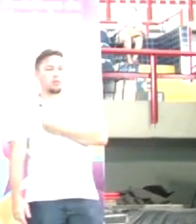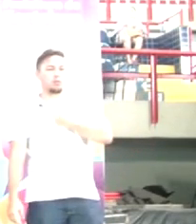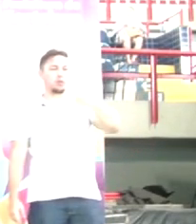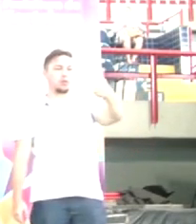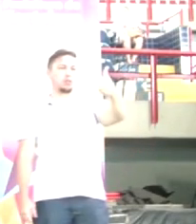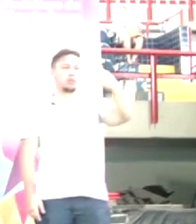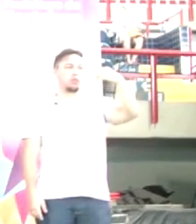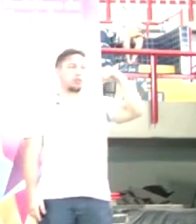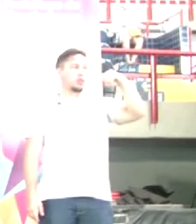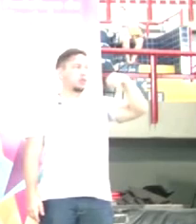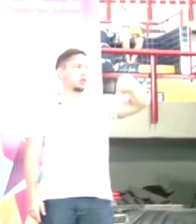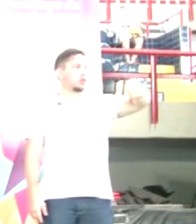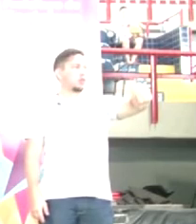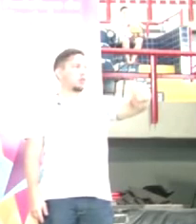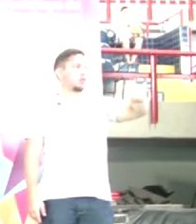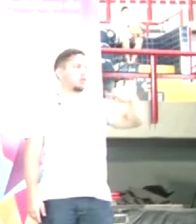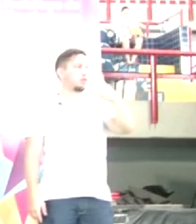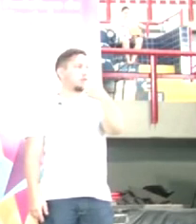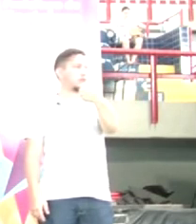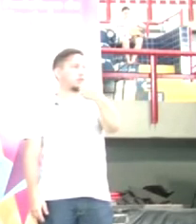109.